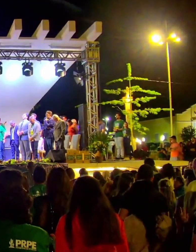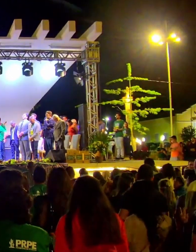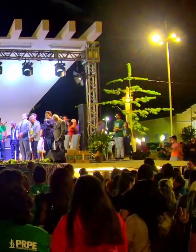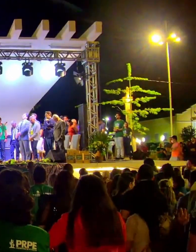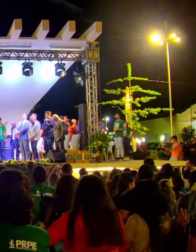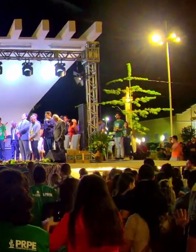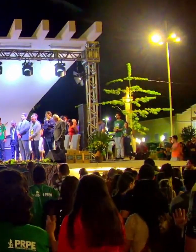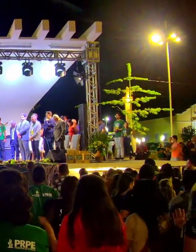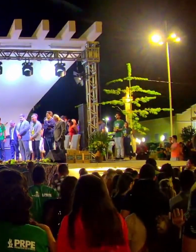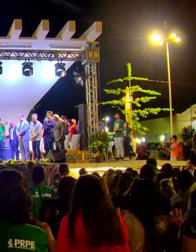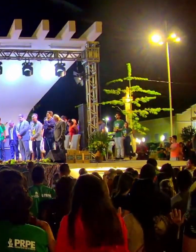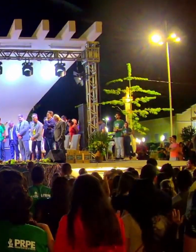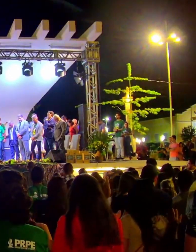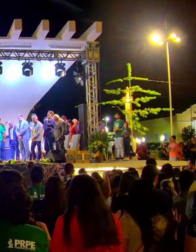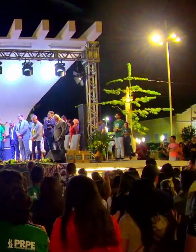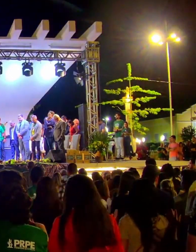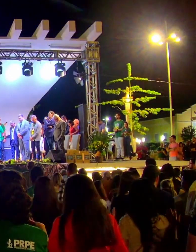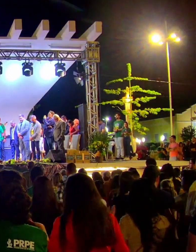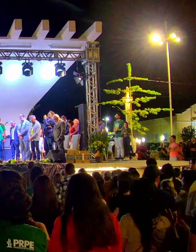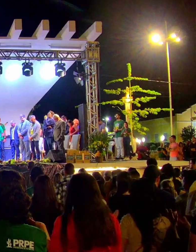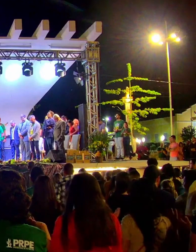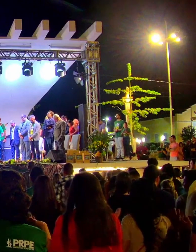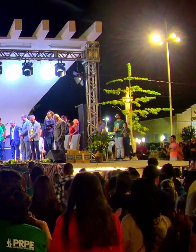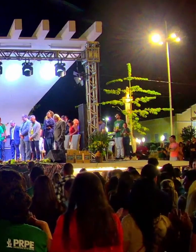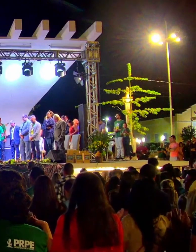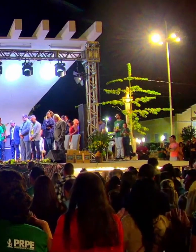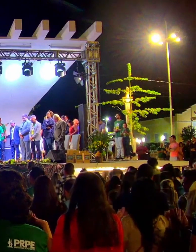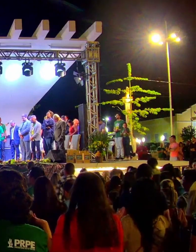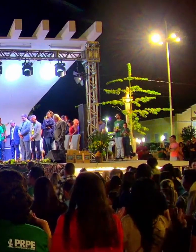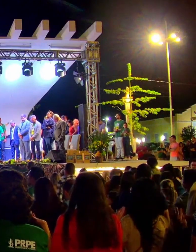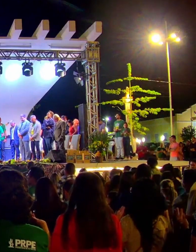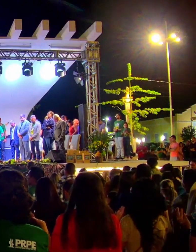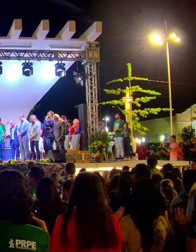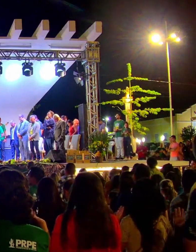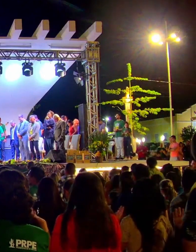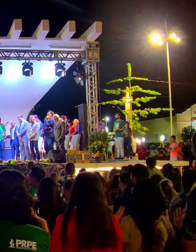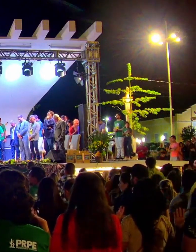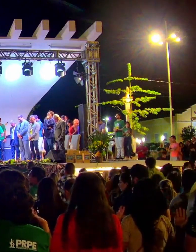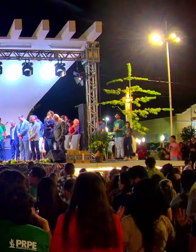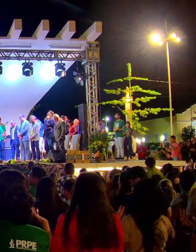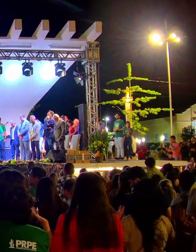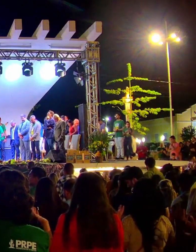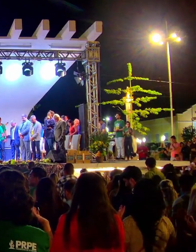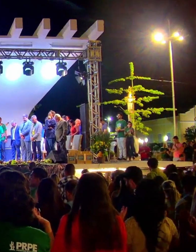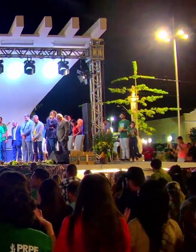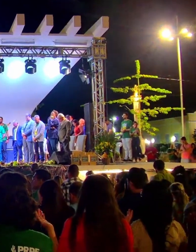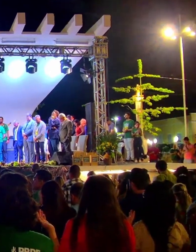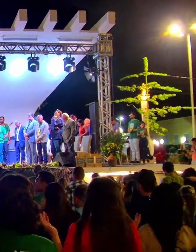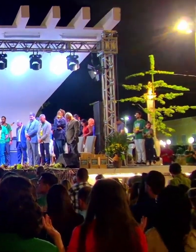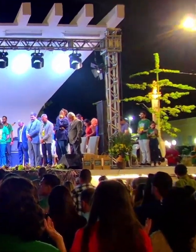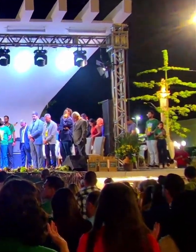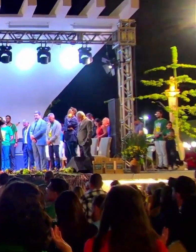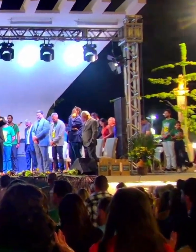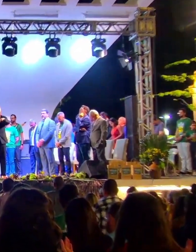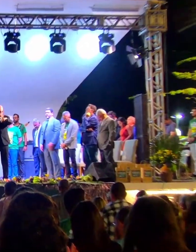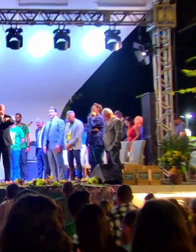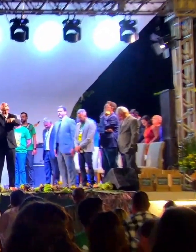porque tu moveste o coração dos teus servos, das tuas servas, para fazer esta convocação